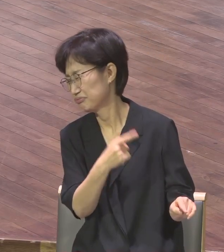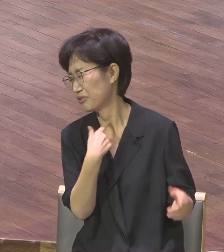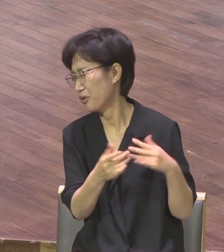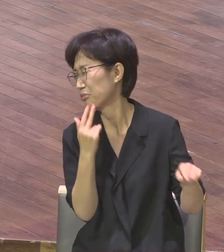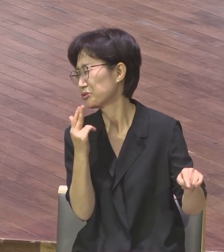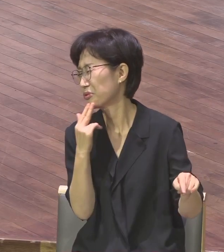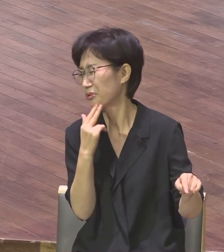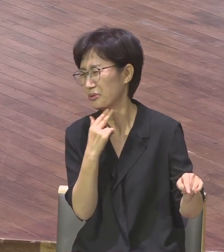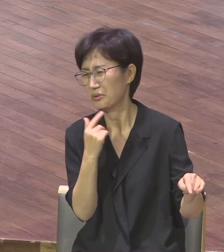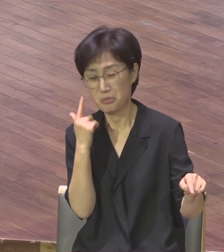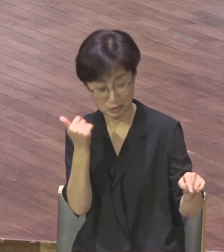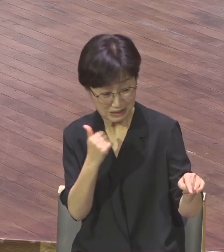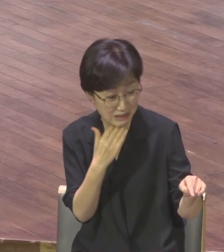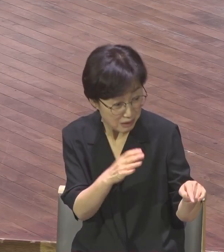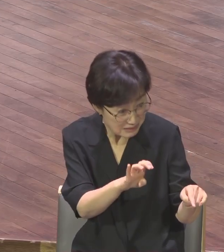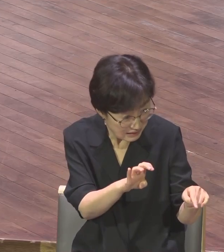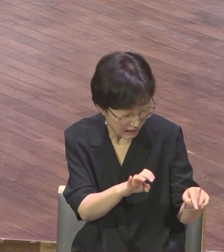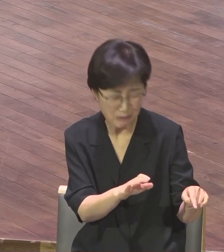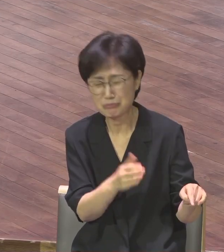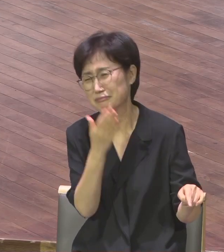목사인데.